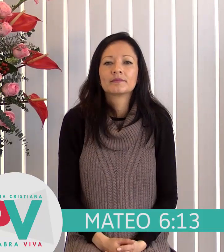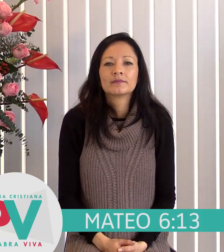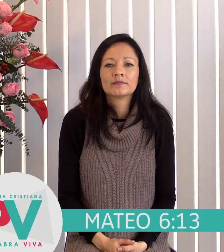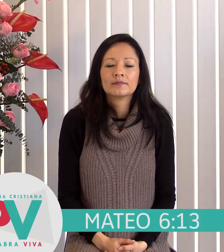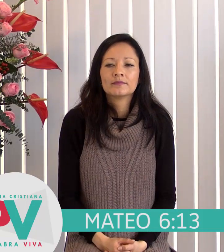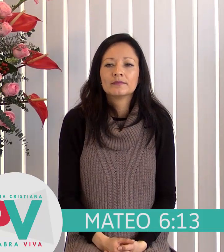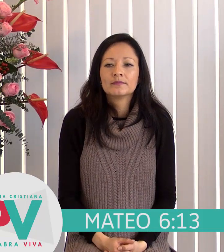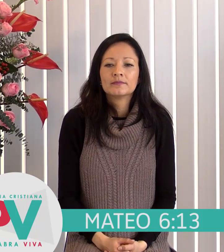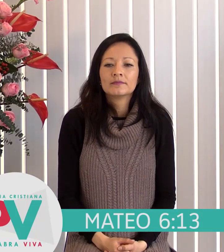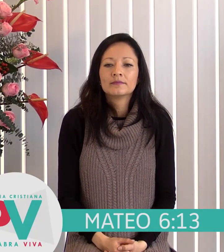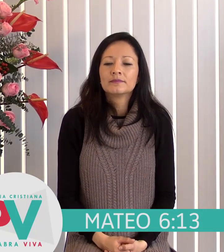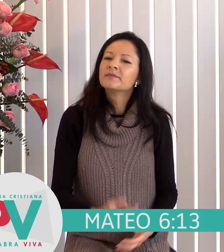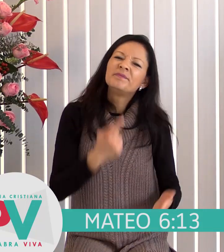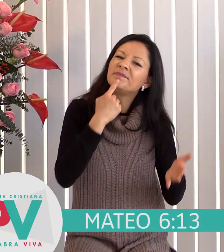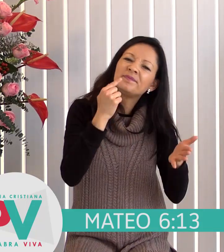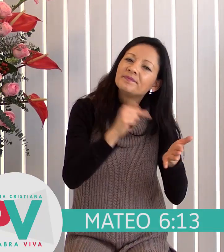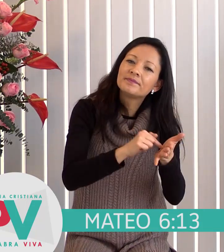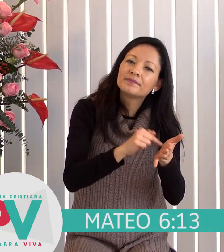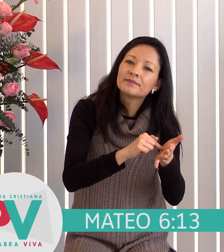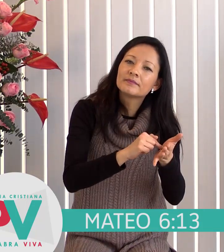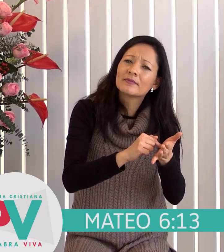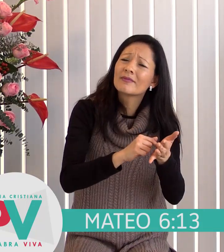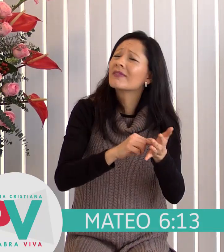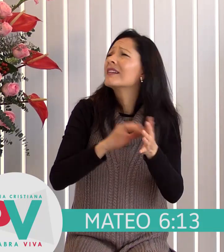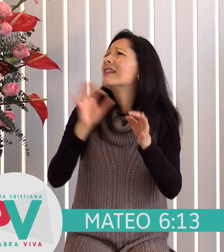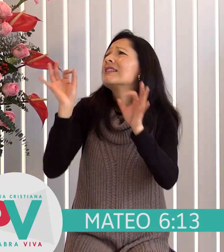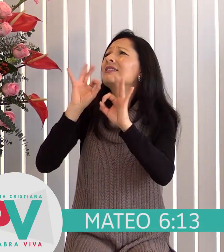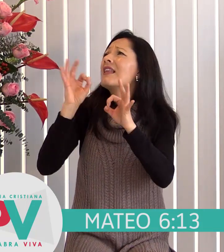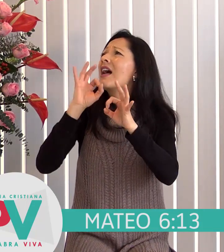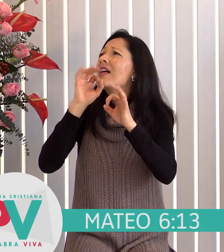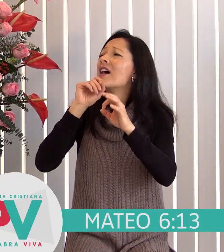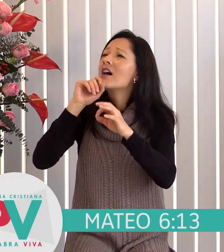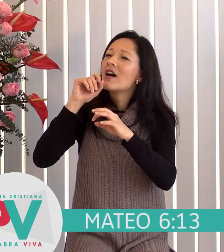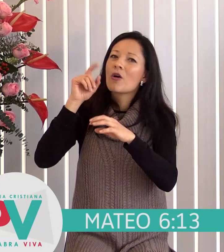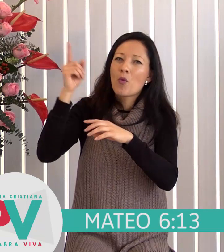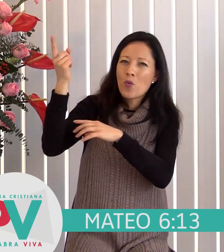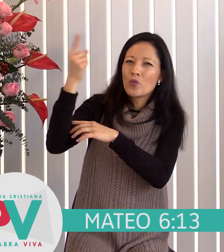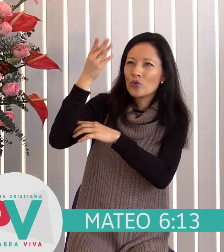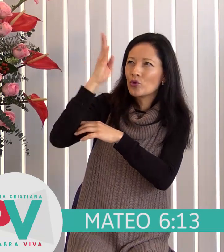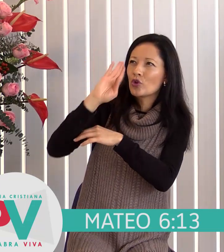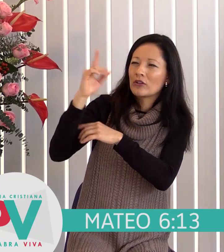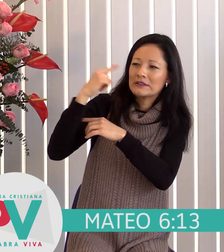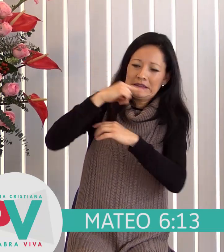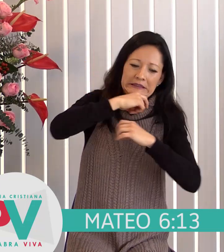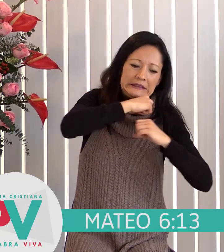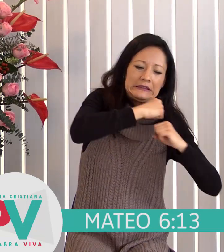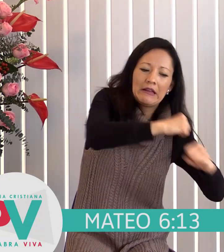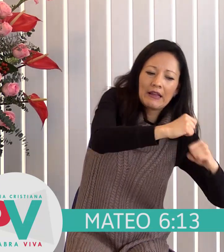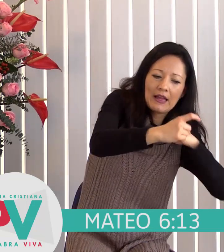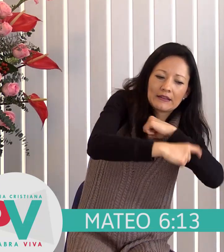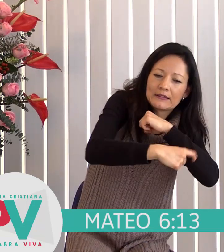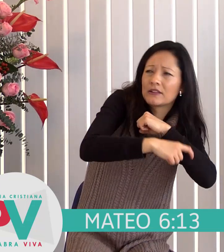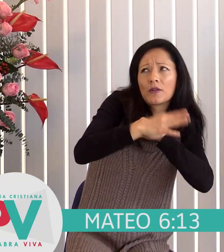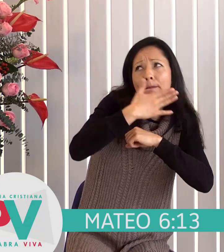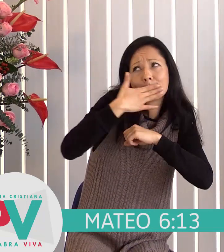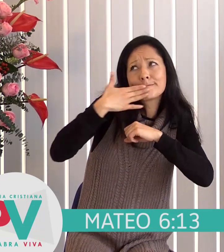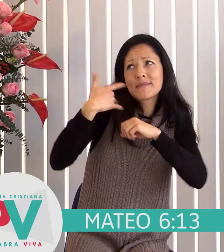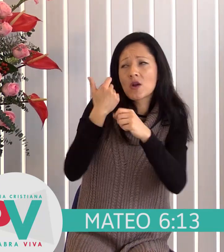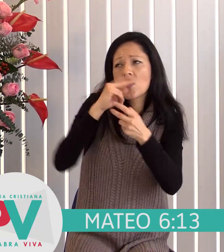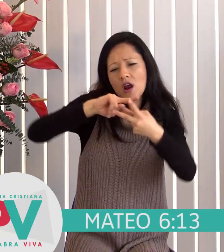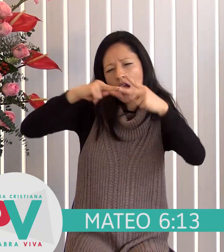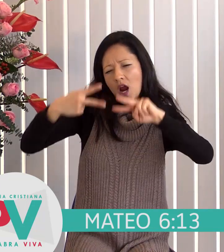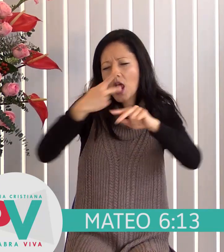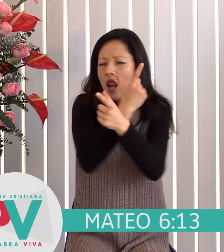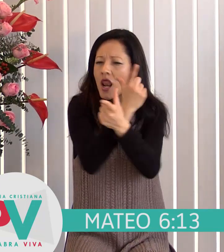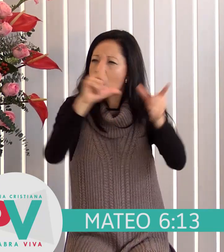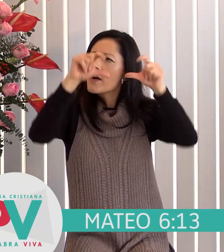1:3. Dice, y no nos metas en tentación, mas líbranos del mal, porque tuyo es